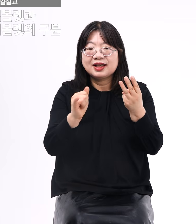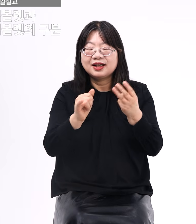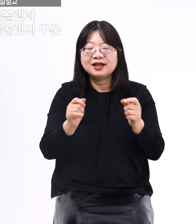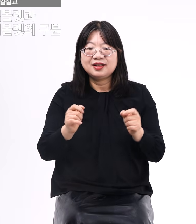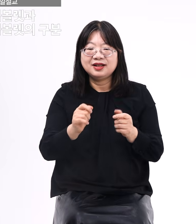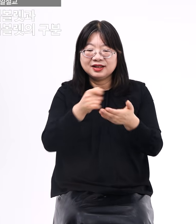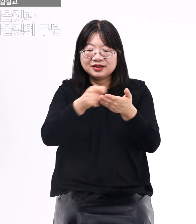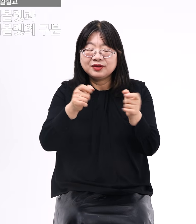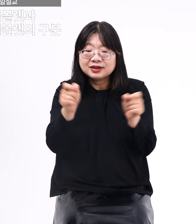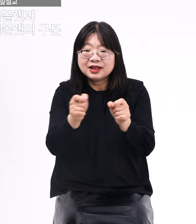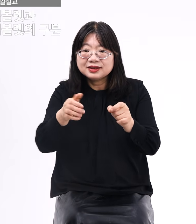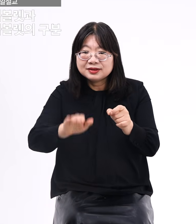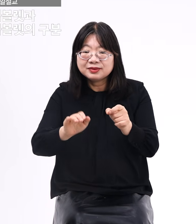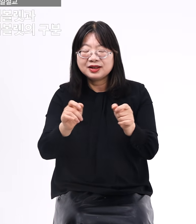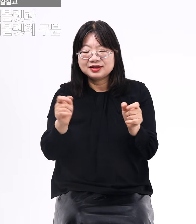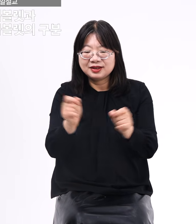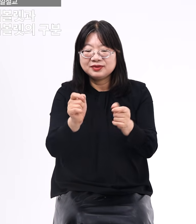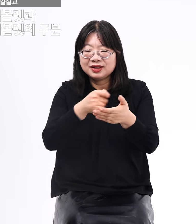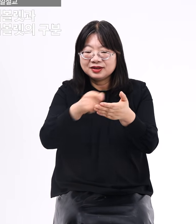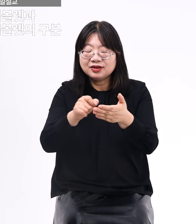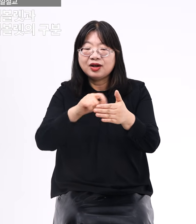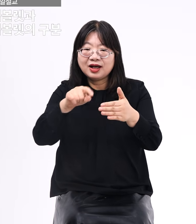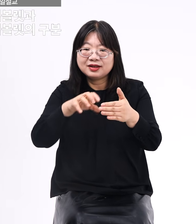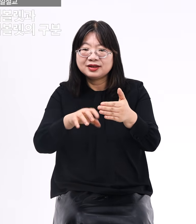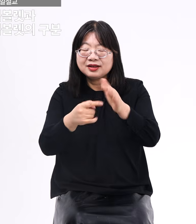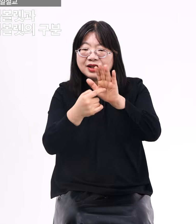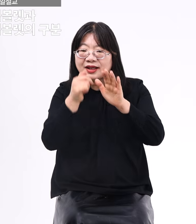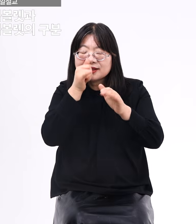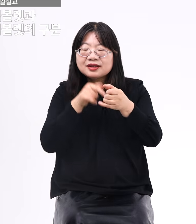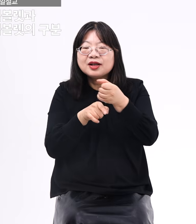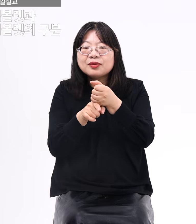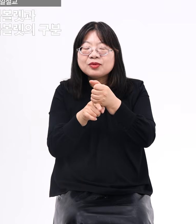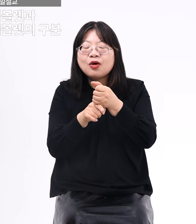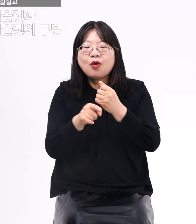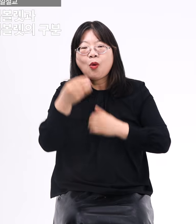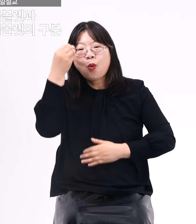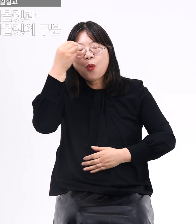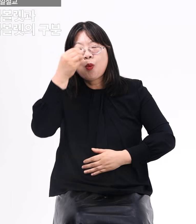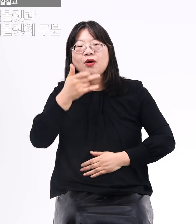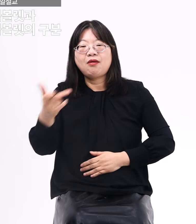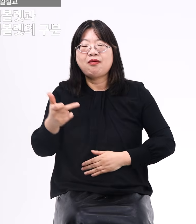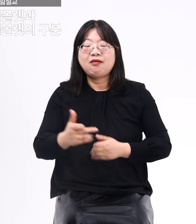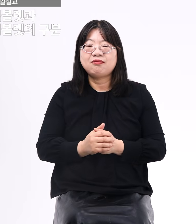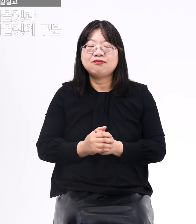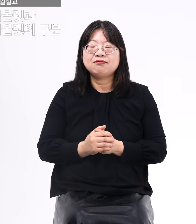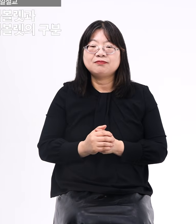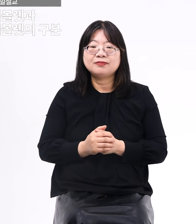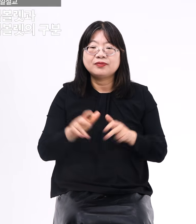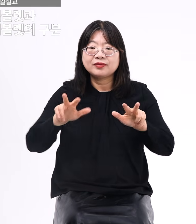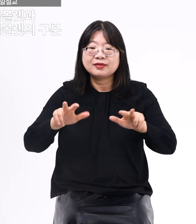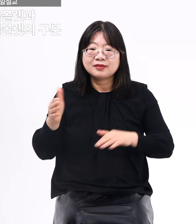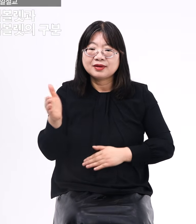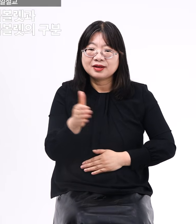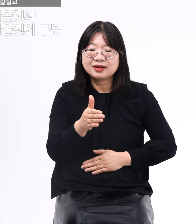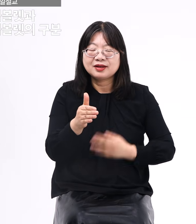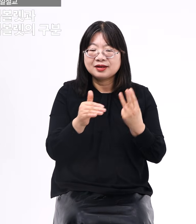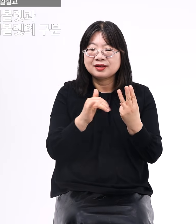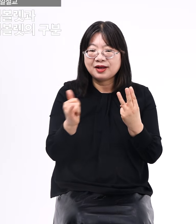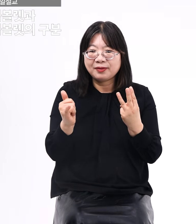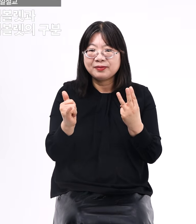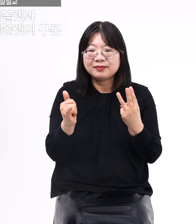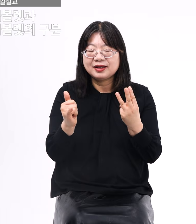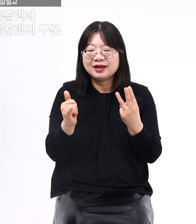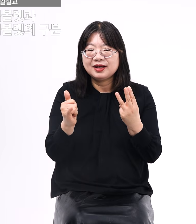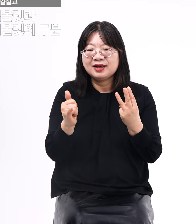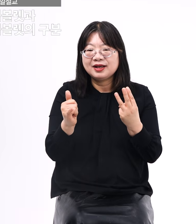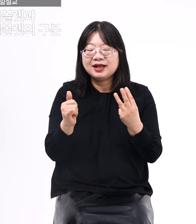짧지만 이 짧은 기록 속에 담아져 있는 함의는 어마어마해요. 자, 지금부터 3명의